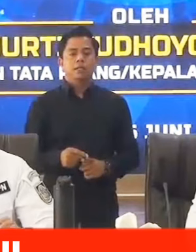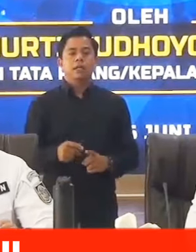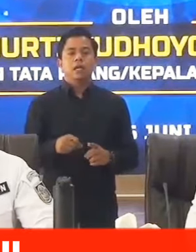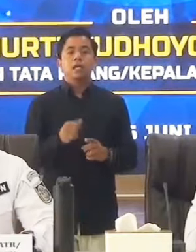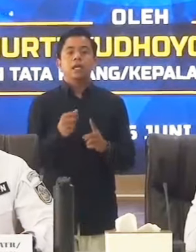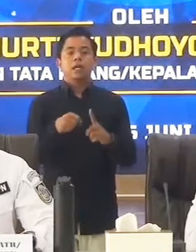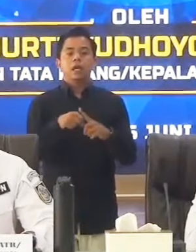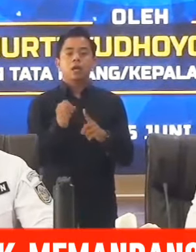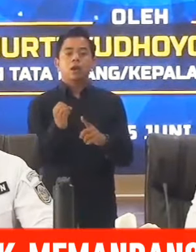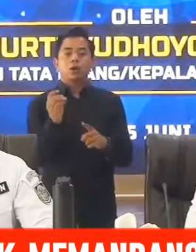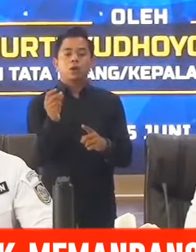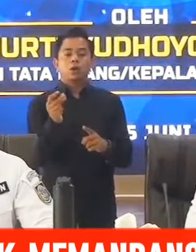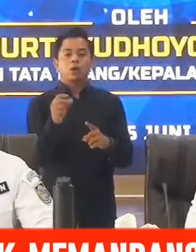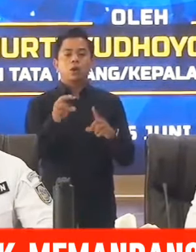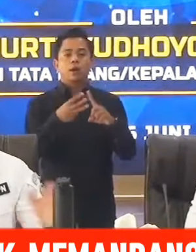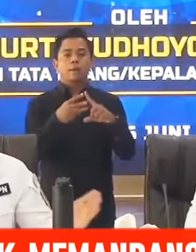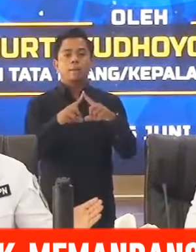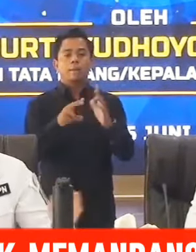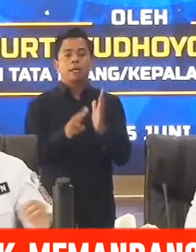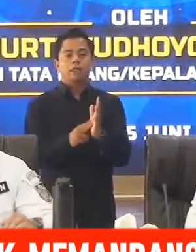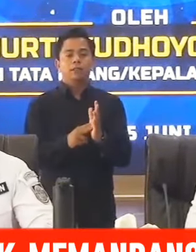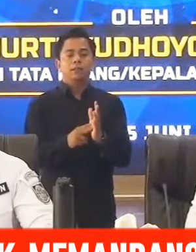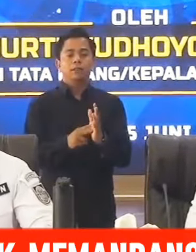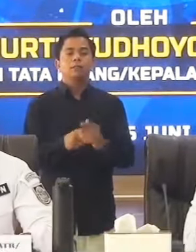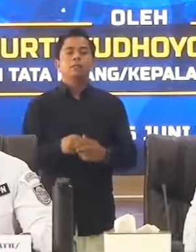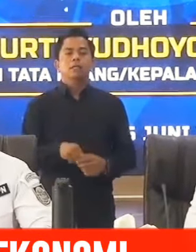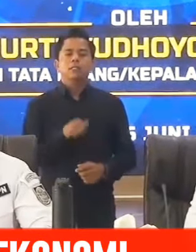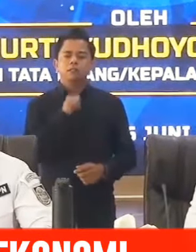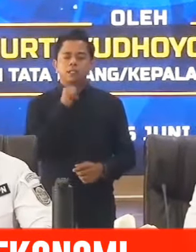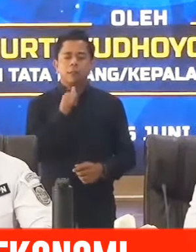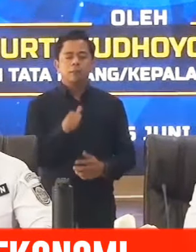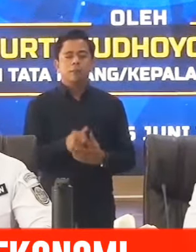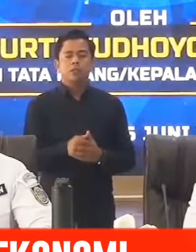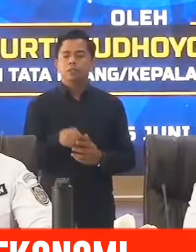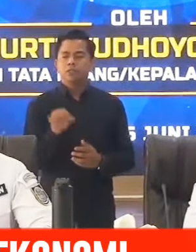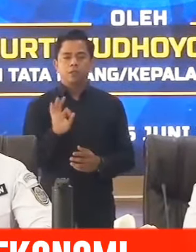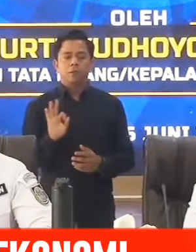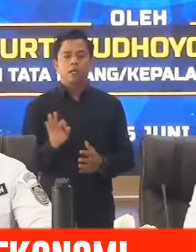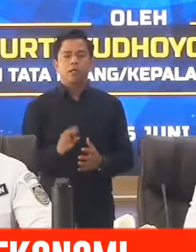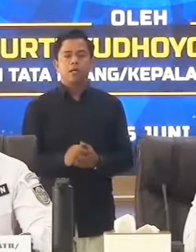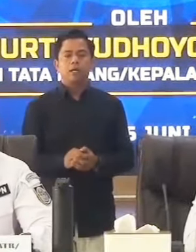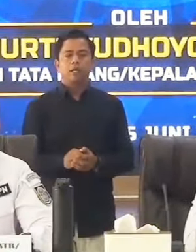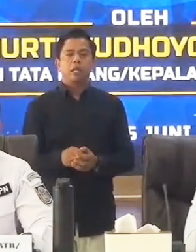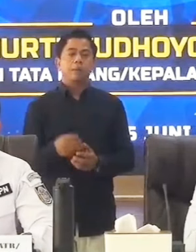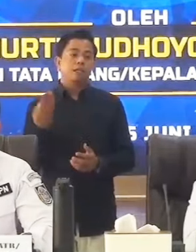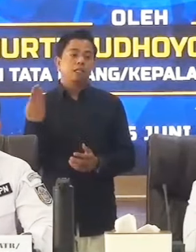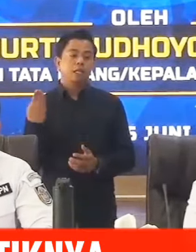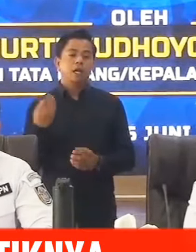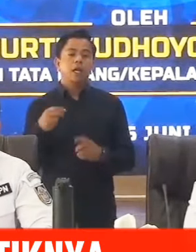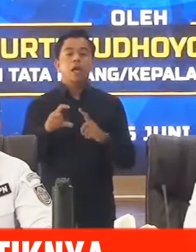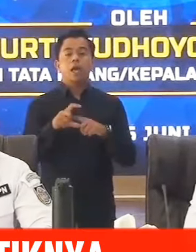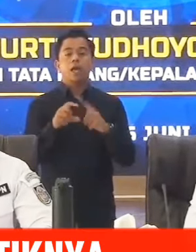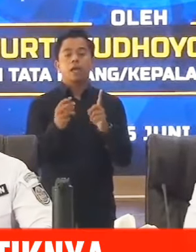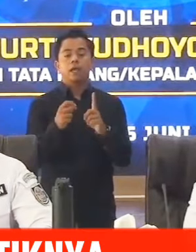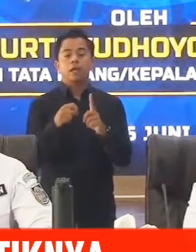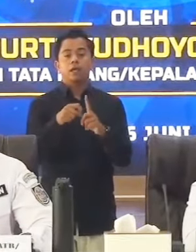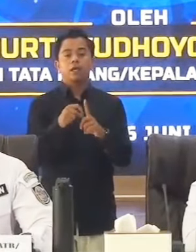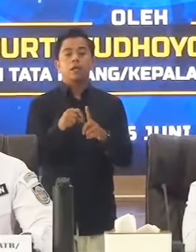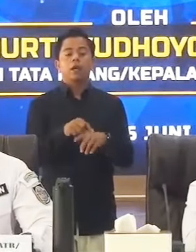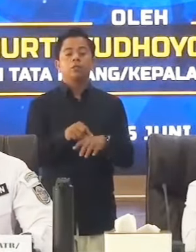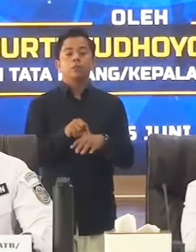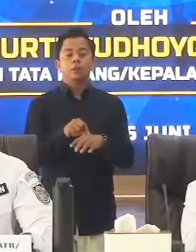rakyat kecil, dan siapapun yang tidak memandang latar belakang ekonomi, sosial dan